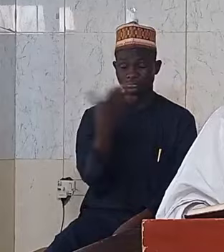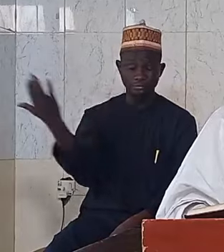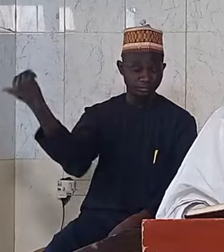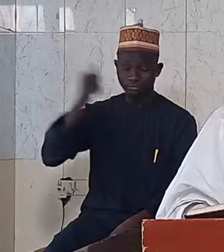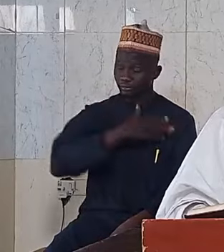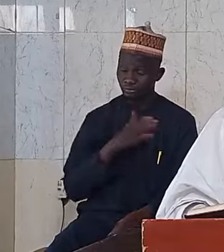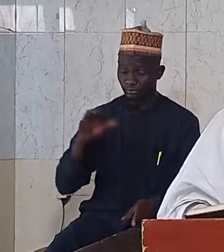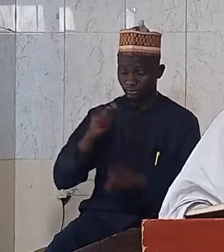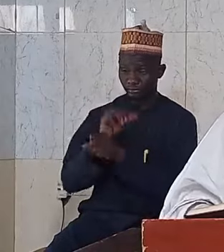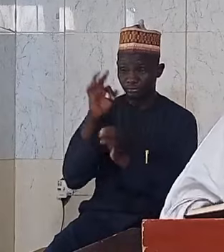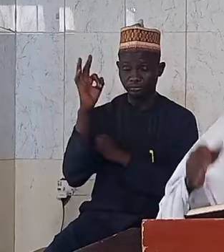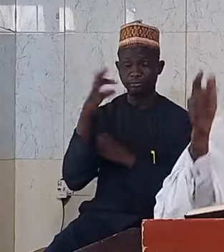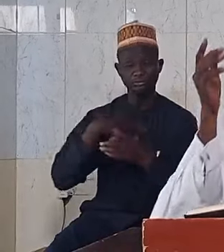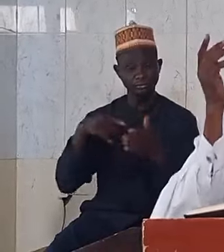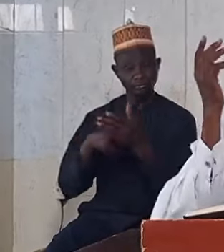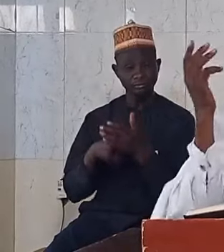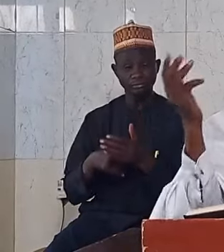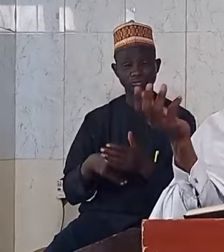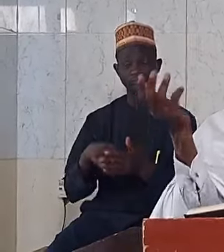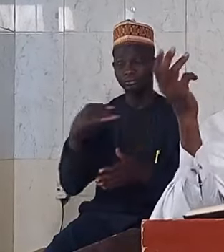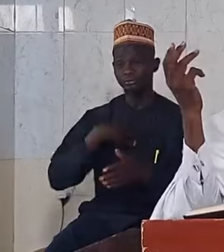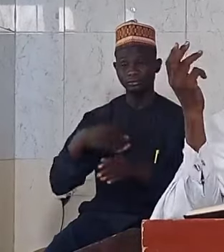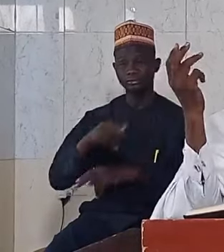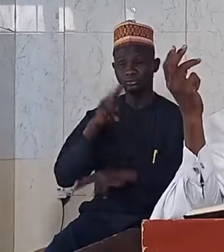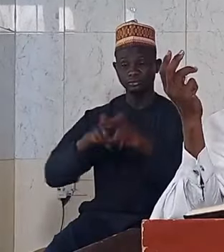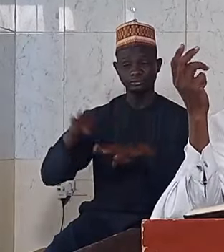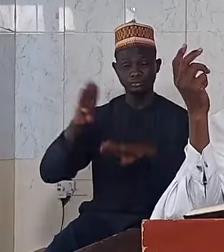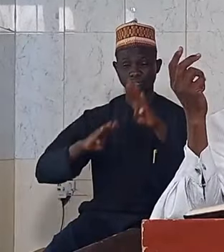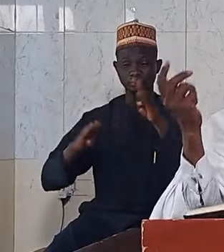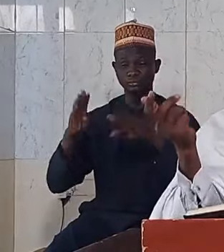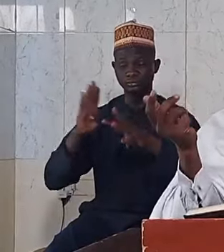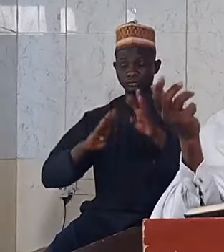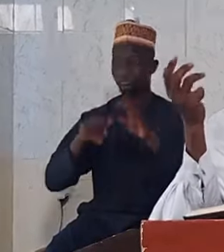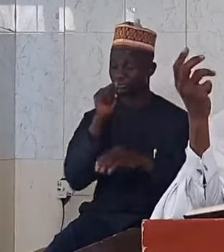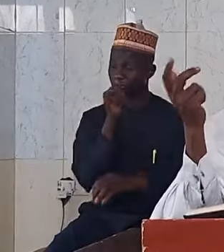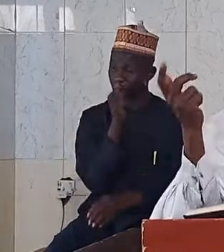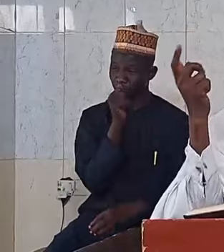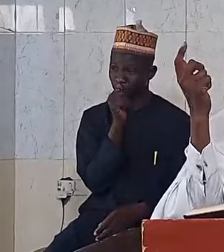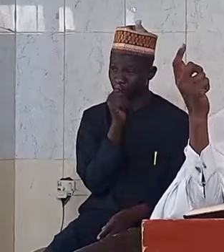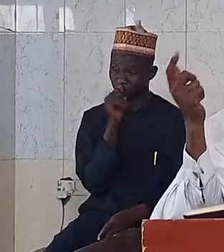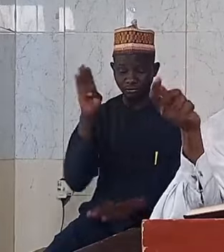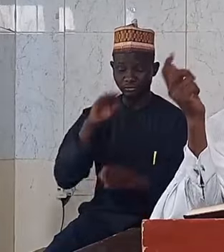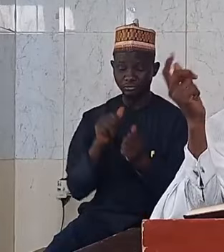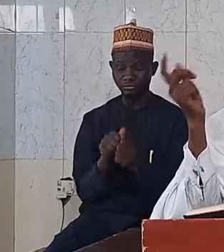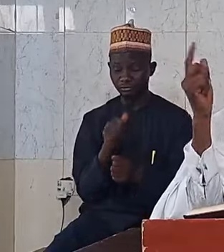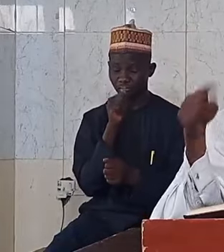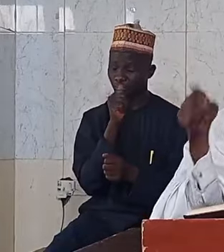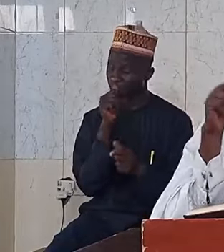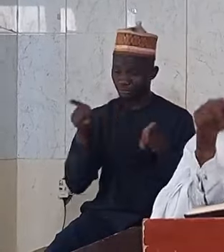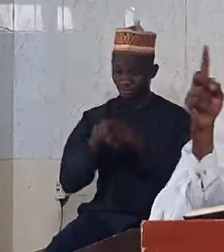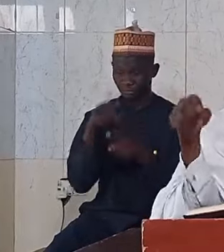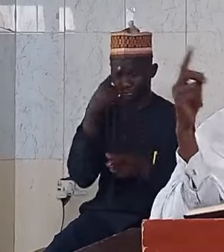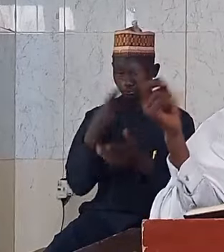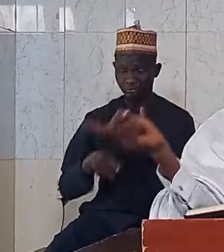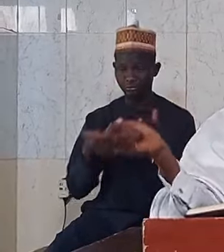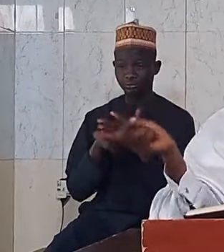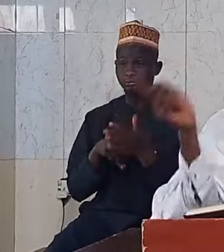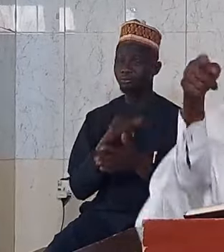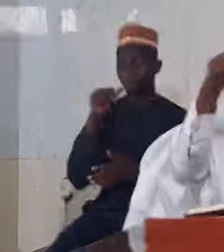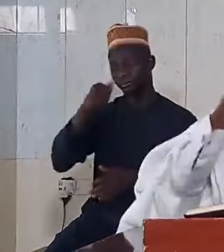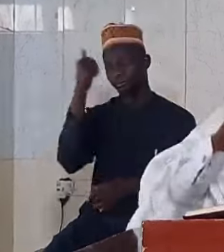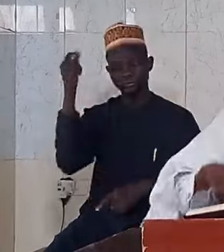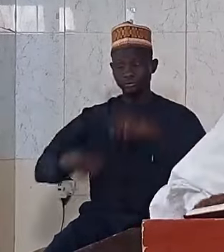في سبيل الله ينا سفنتوا da nau'in hakuri da nau'in juriya irin abin da wani wanda ba shi